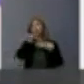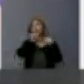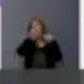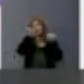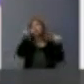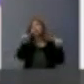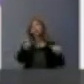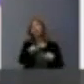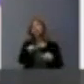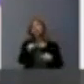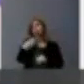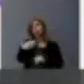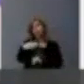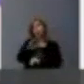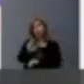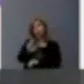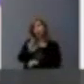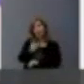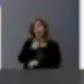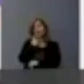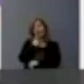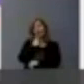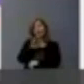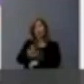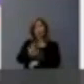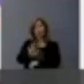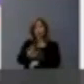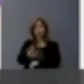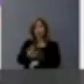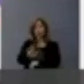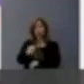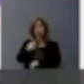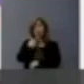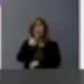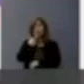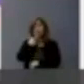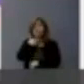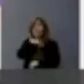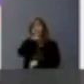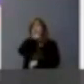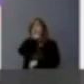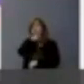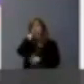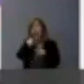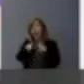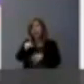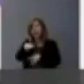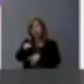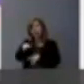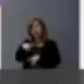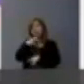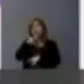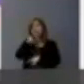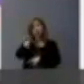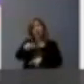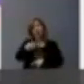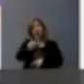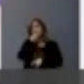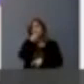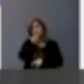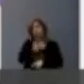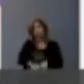la in peccò vuol dire che veramente la cosa sta a cuore a tutti pensiamo a quanti studenti famiglie